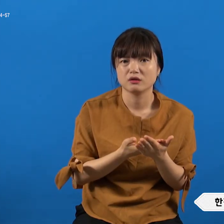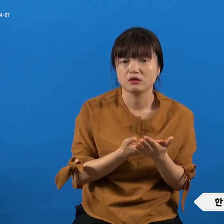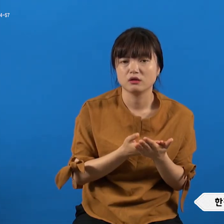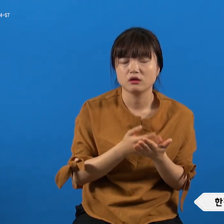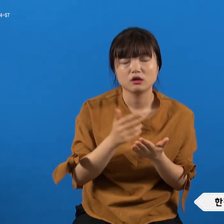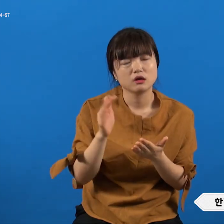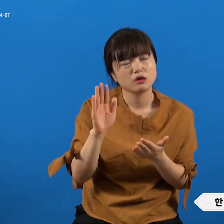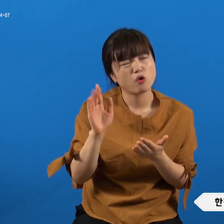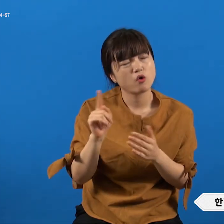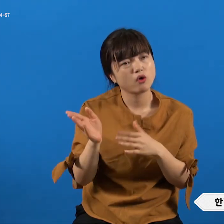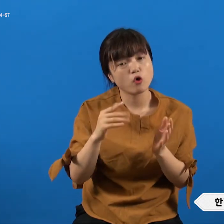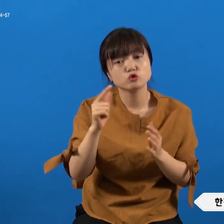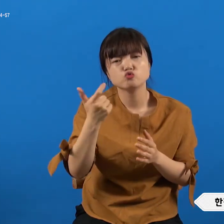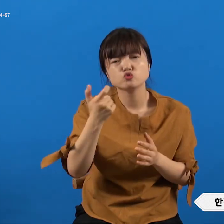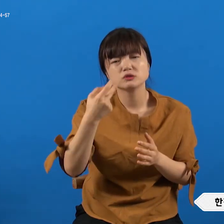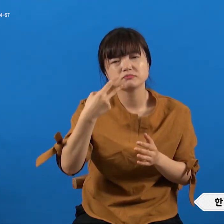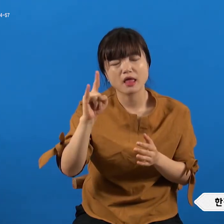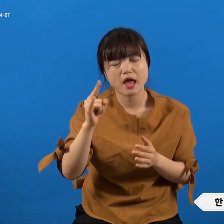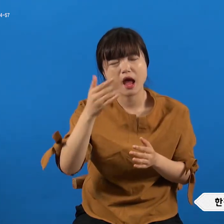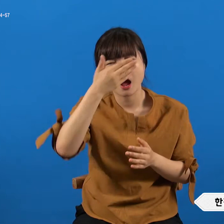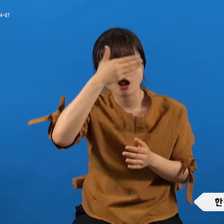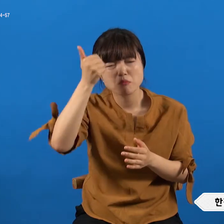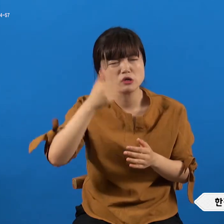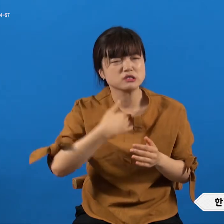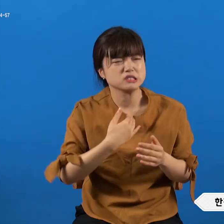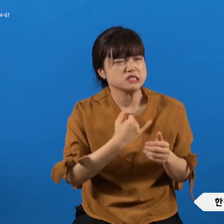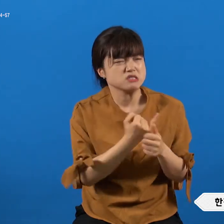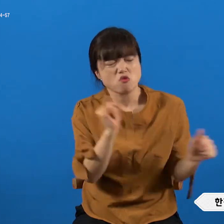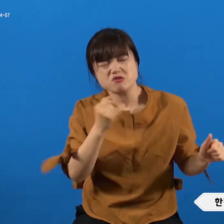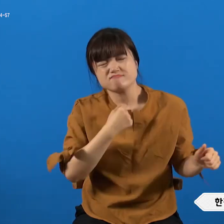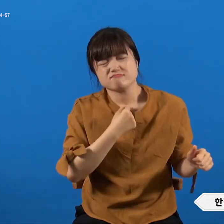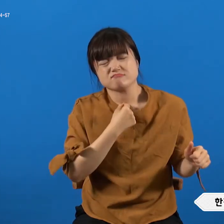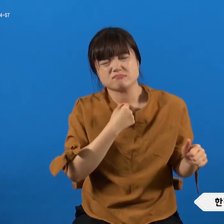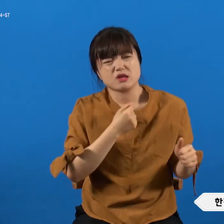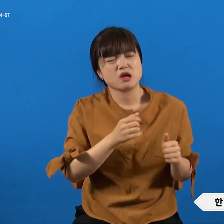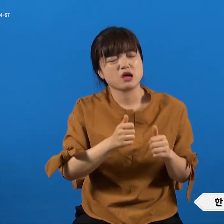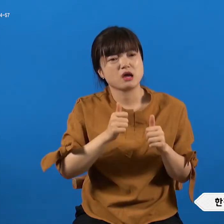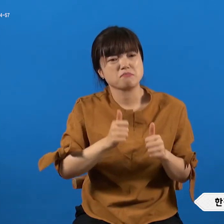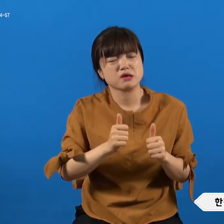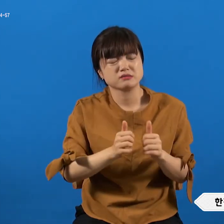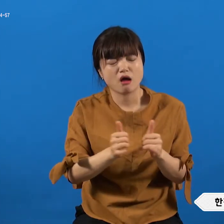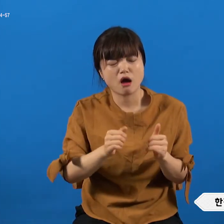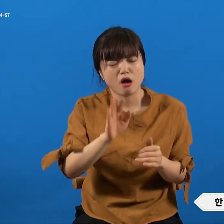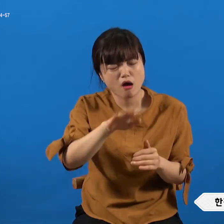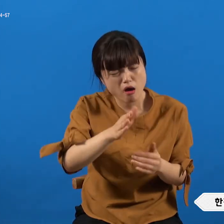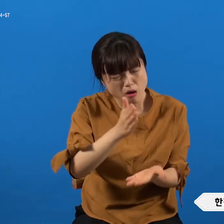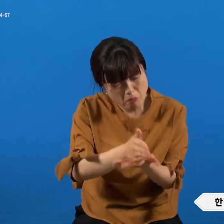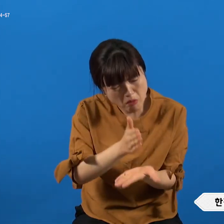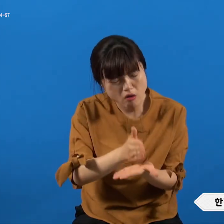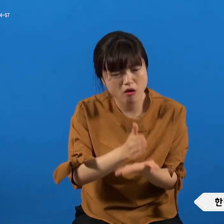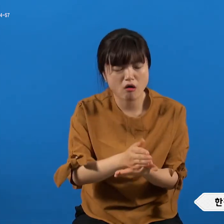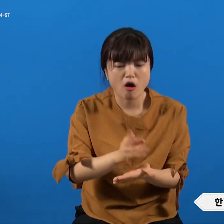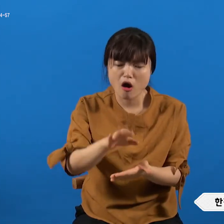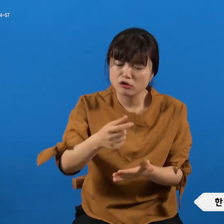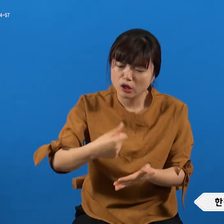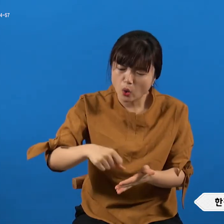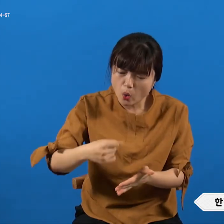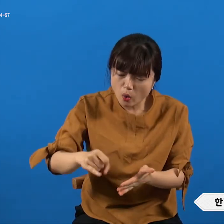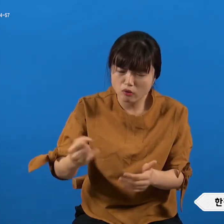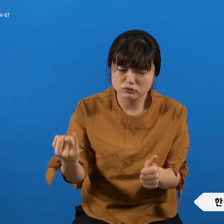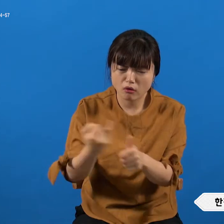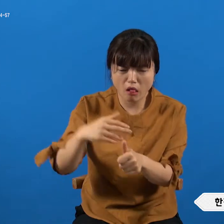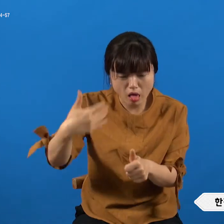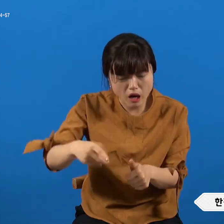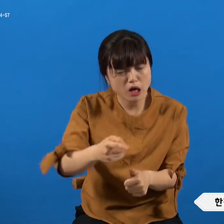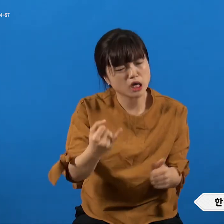한 60대 할머니가 이혼하겠다고 재판을 걸어왔는데 판사가 말립니다. 아직 결혼도 못 시킨 자녀가 있는데